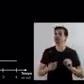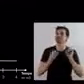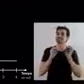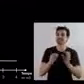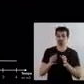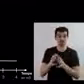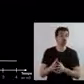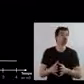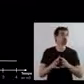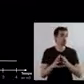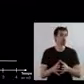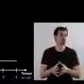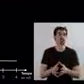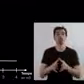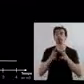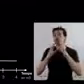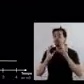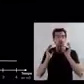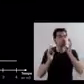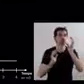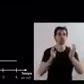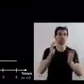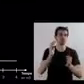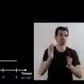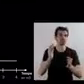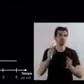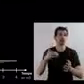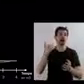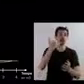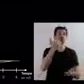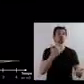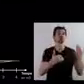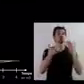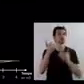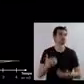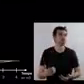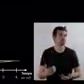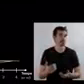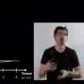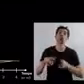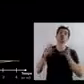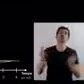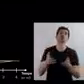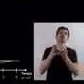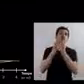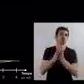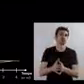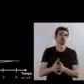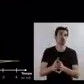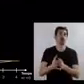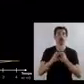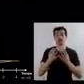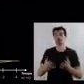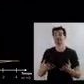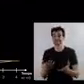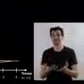moments, cette différence de potentiel peut brusquement s'inverser avant de revenir à son état initial, comme vous venez de le voir sur votre